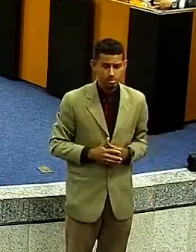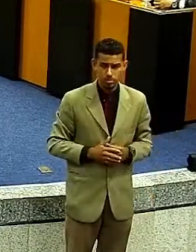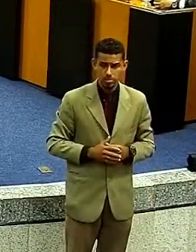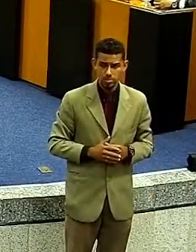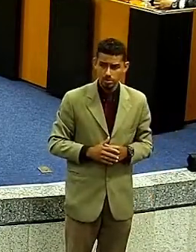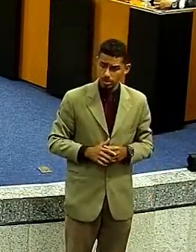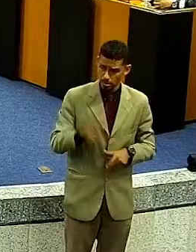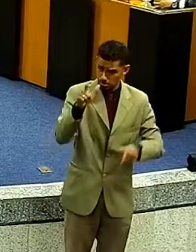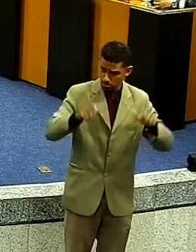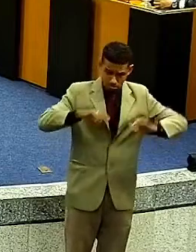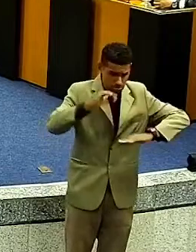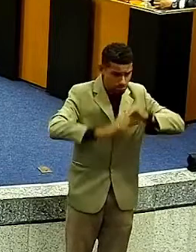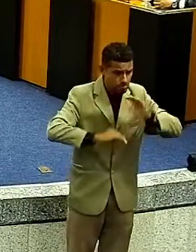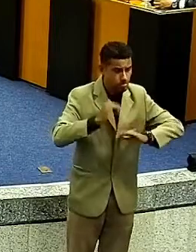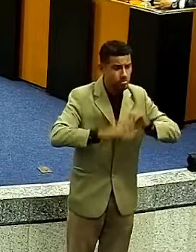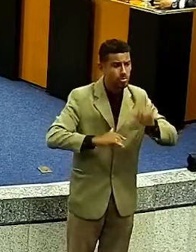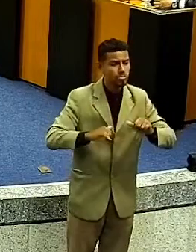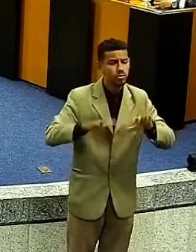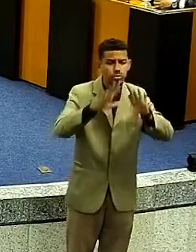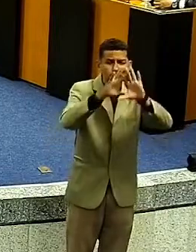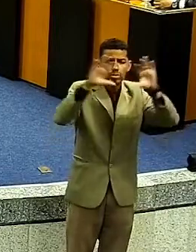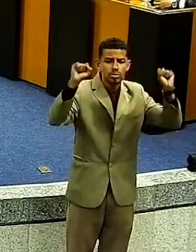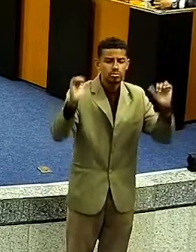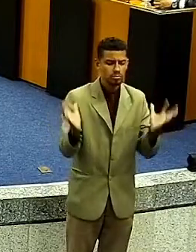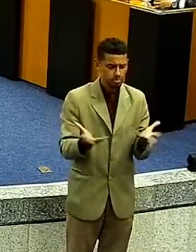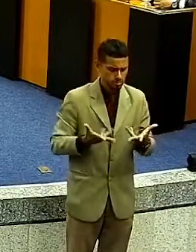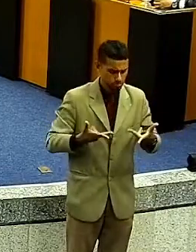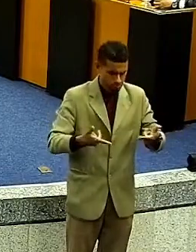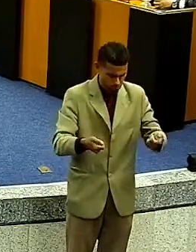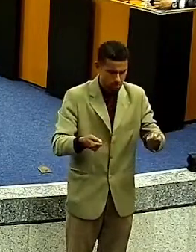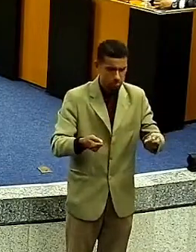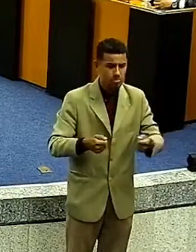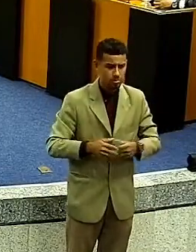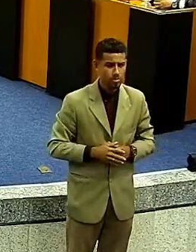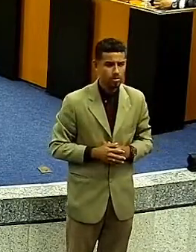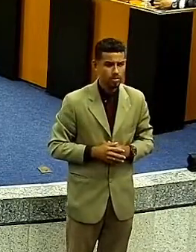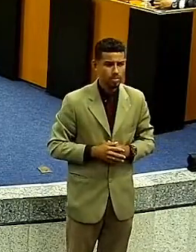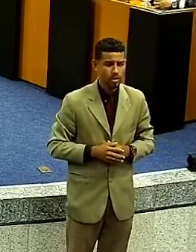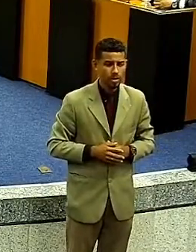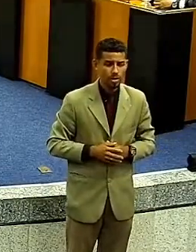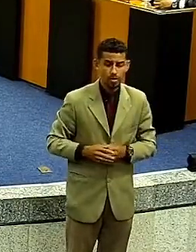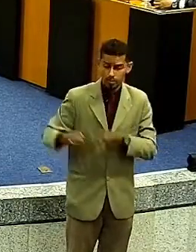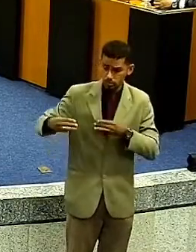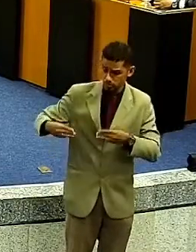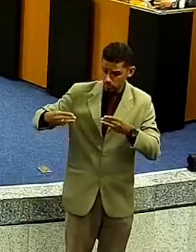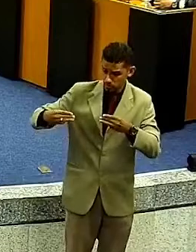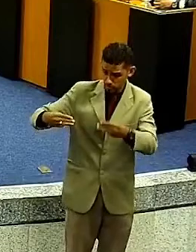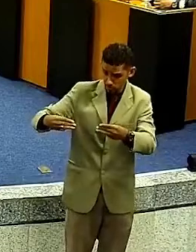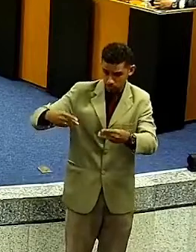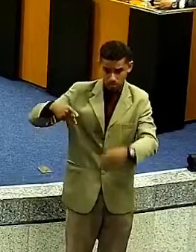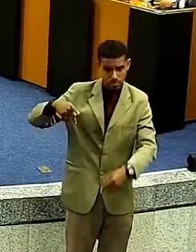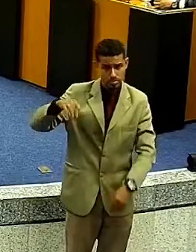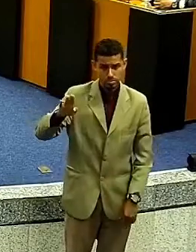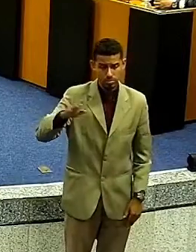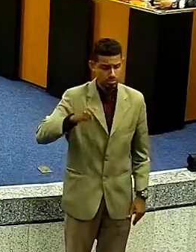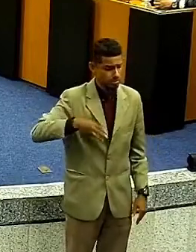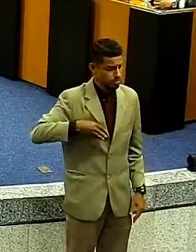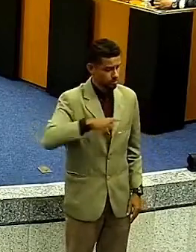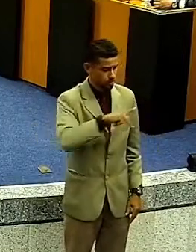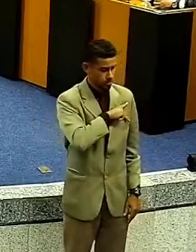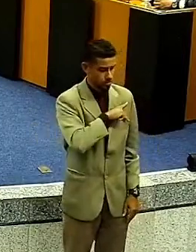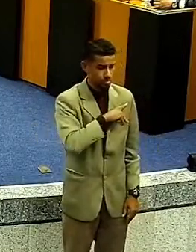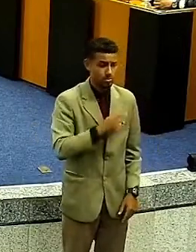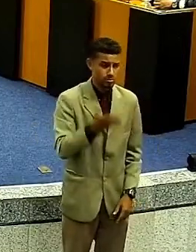funcionários do TRE um corpo absolutamente qualificado ao Ministério Público desde Dr Il agora com o Dr